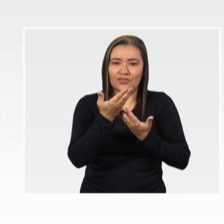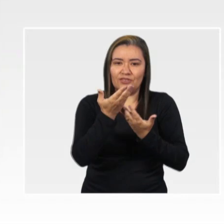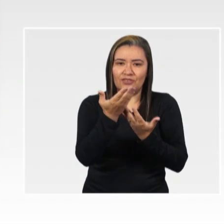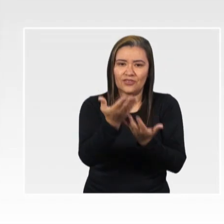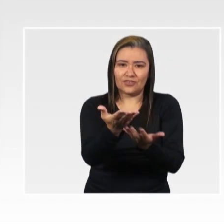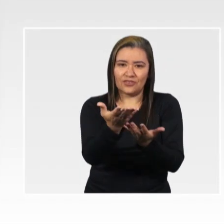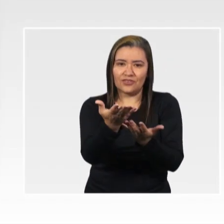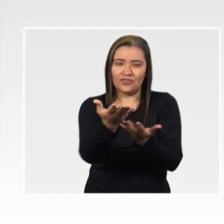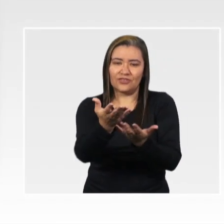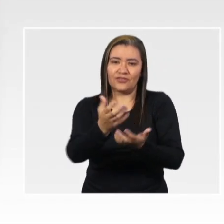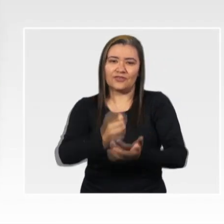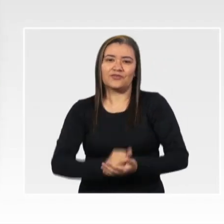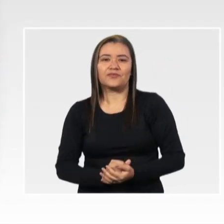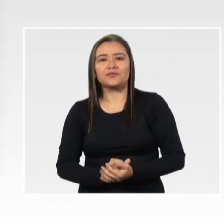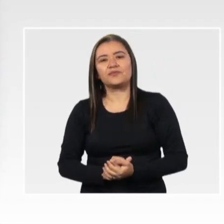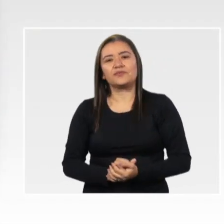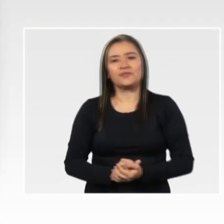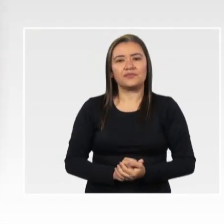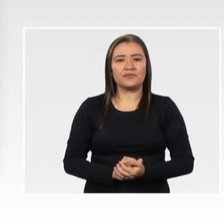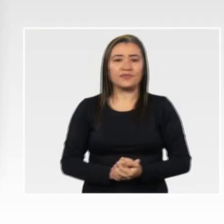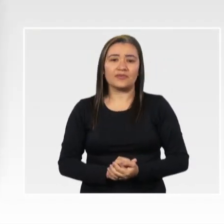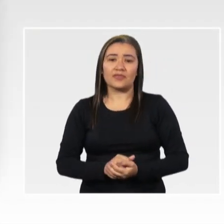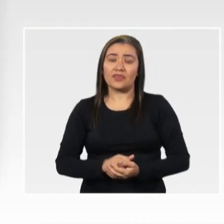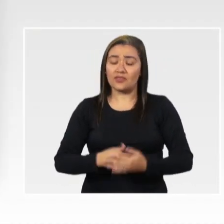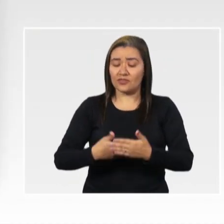um toque de amor